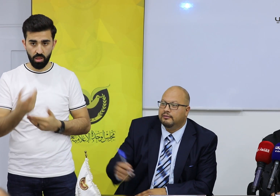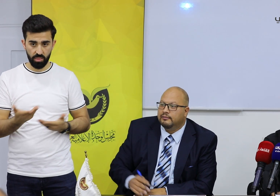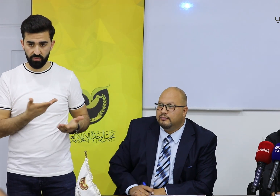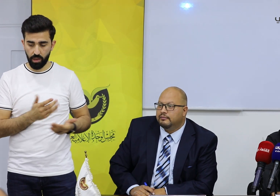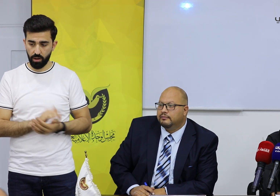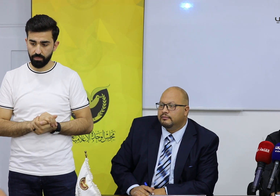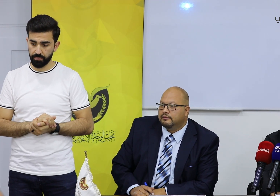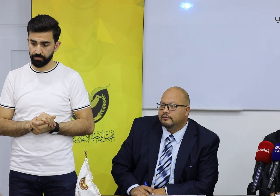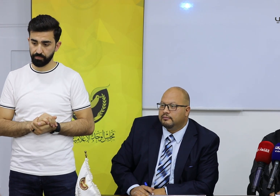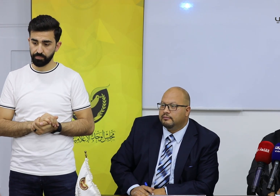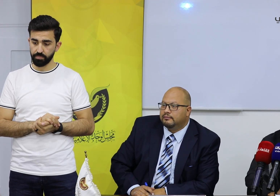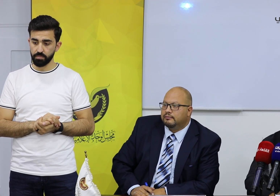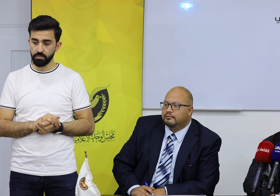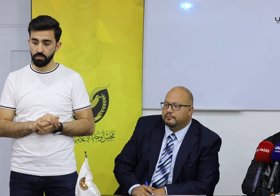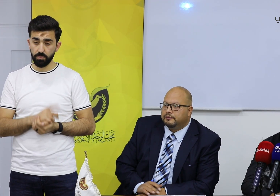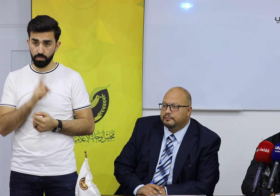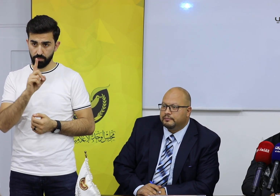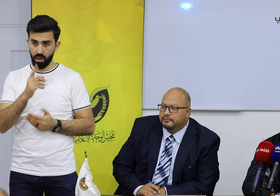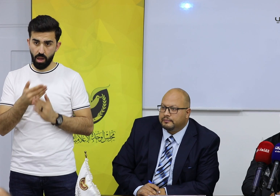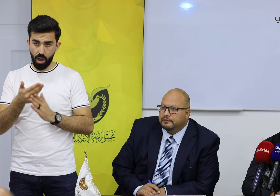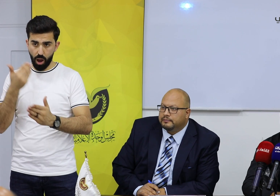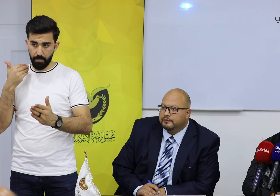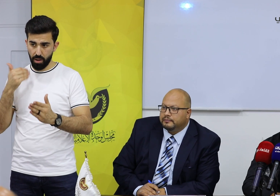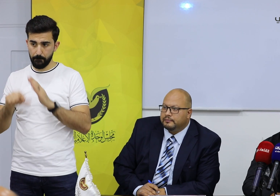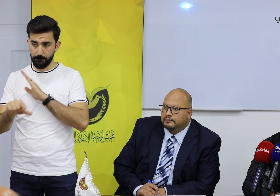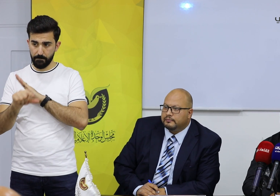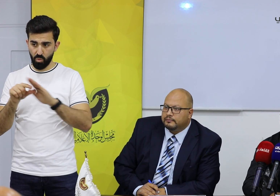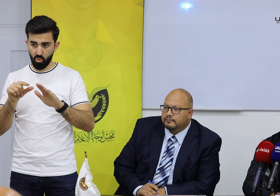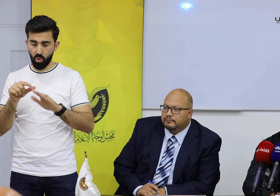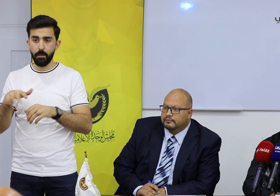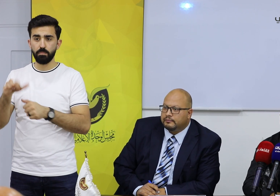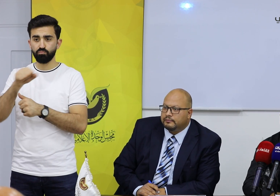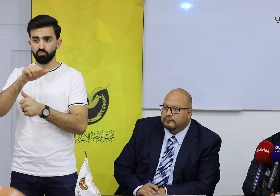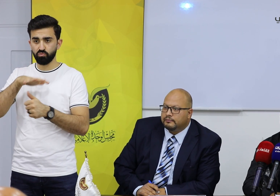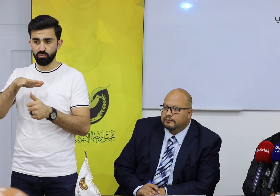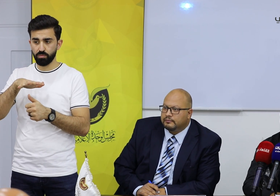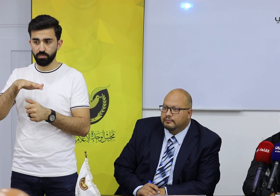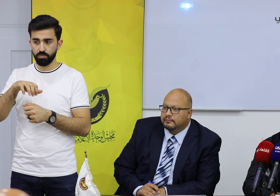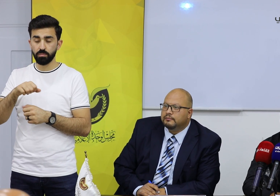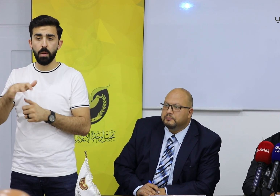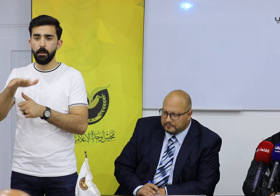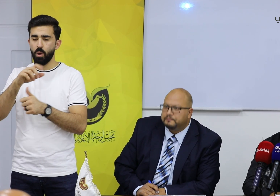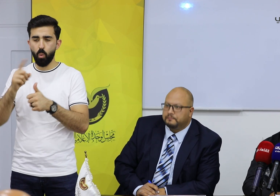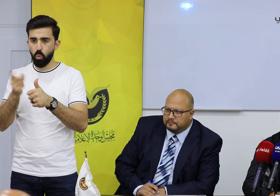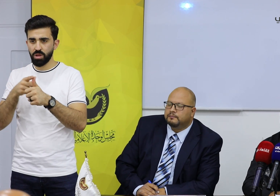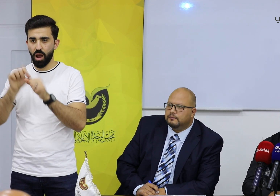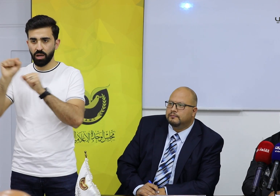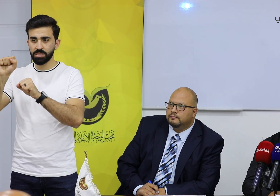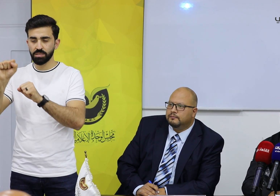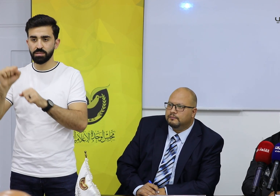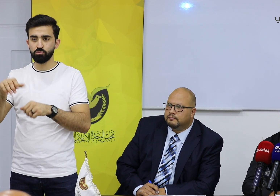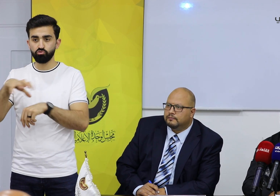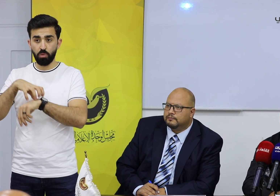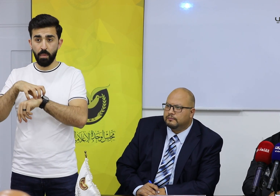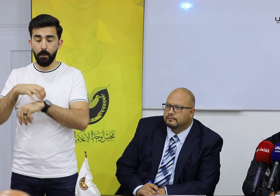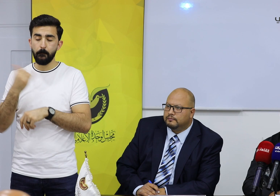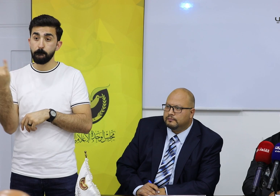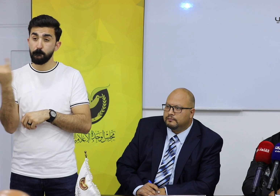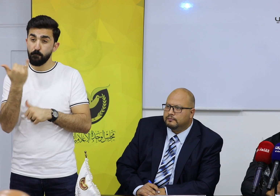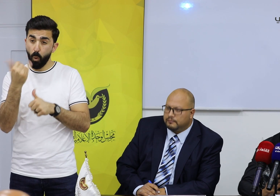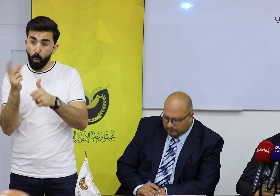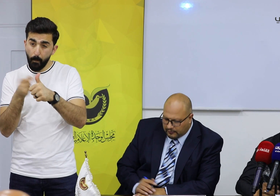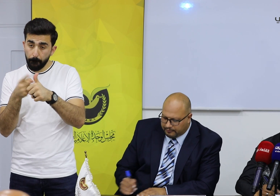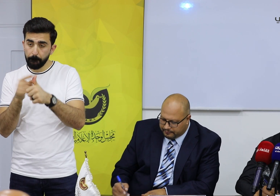يعني انا بقول قبل ما نقبل المجلس التعليم العالي بفهم كثير كثير وزاره